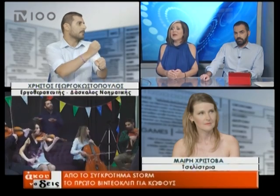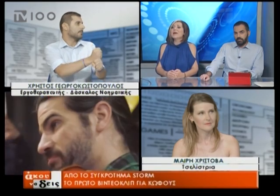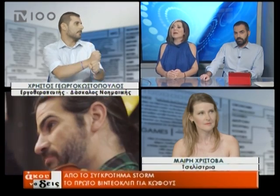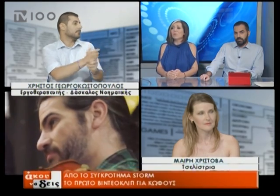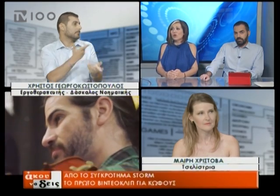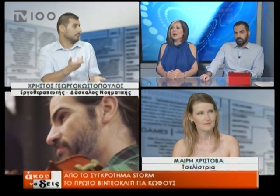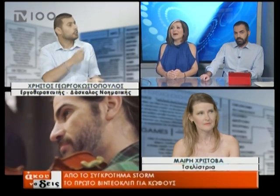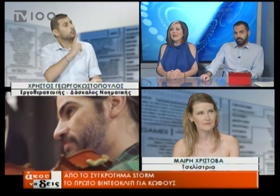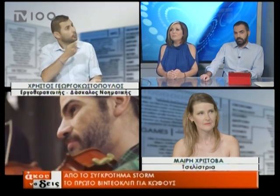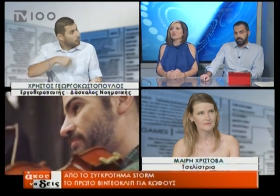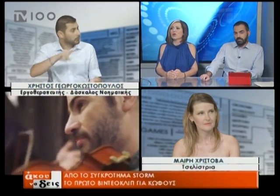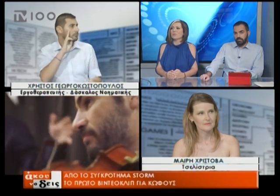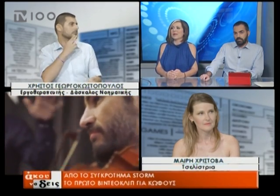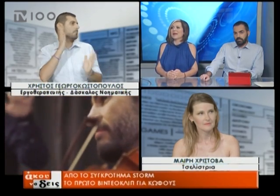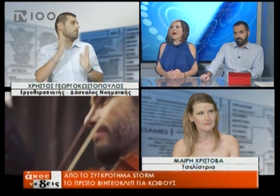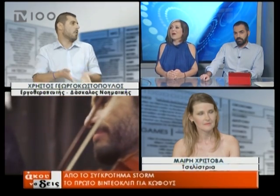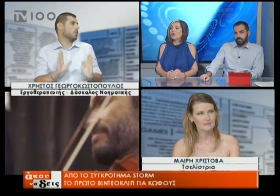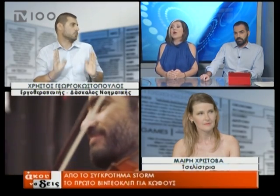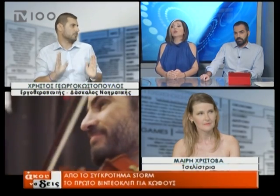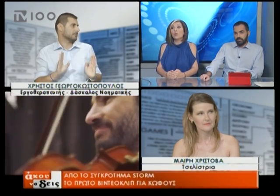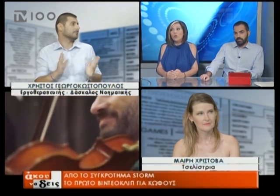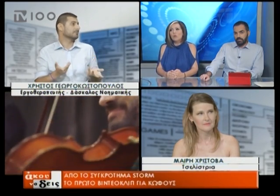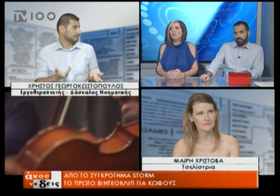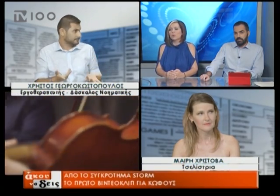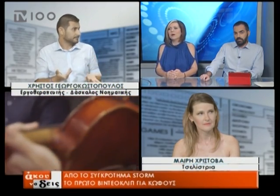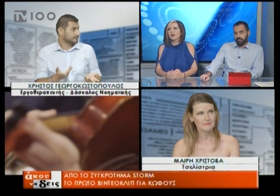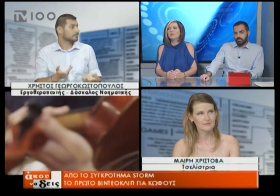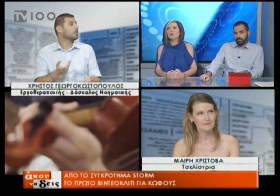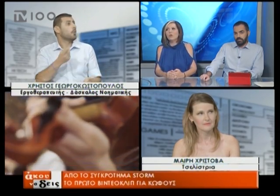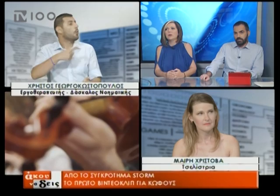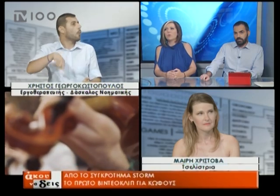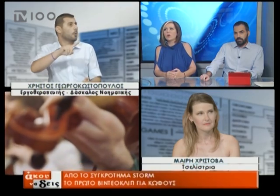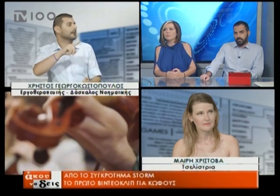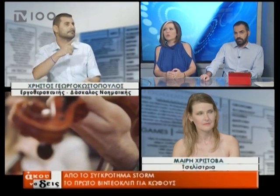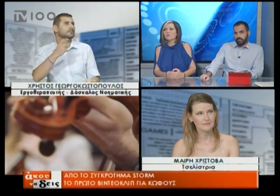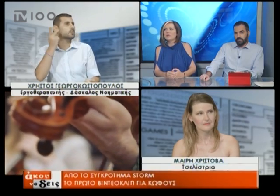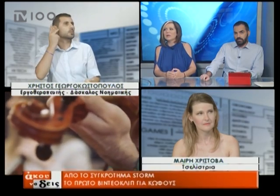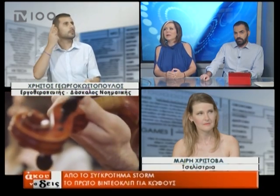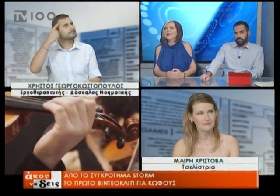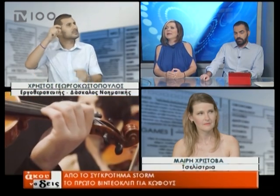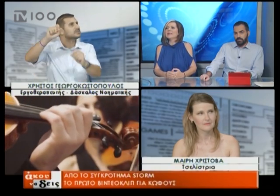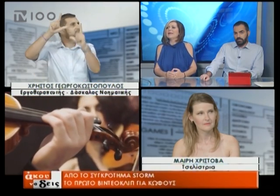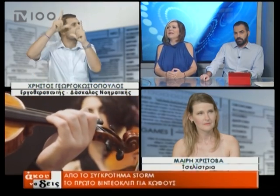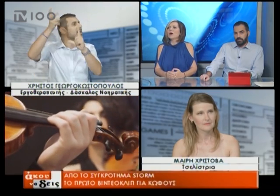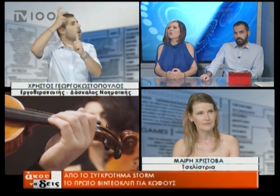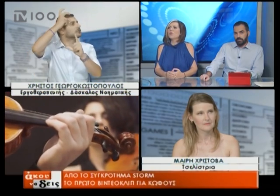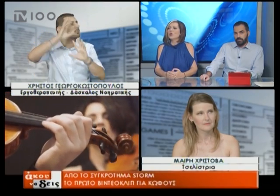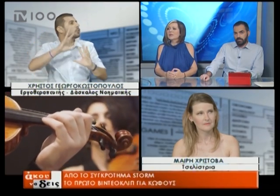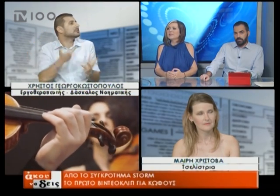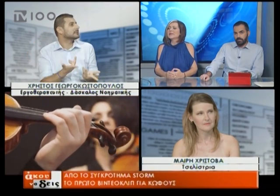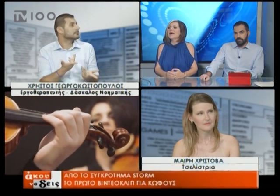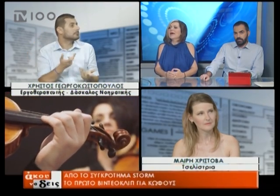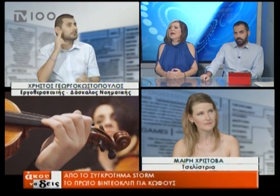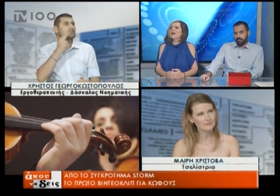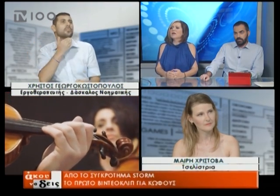μουσική και να μπορώ να καλύψω τα όποια κενά έχω. Το ίδιο μπορούν να κάνουν και όλοι οι υπόλοιποι κοφοί. Γιατί οι